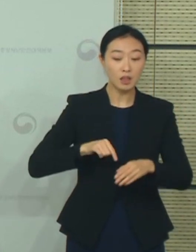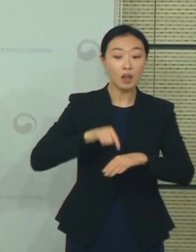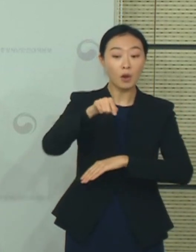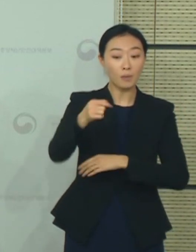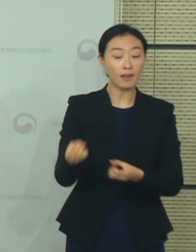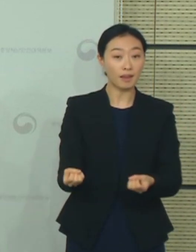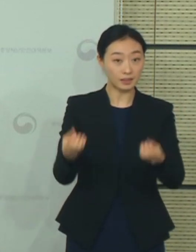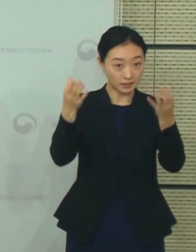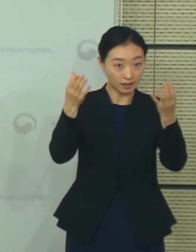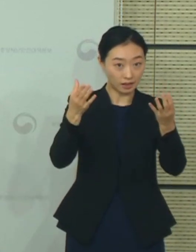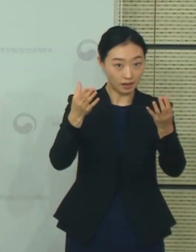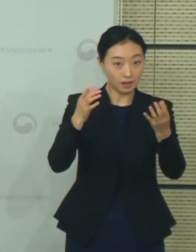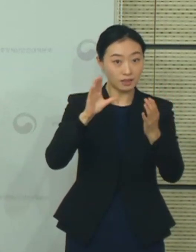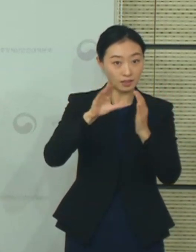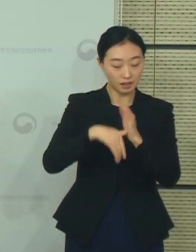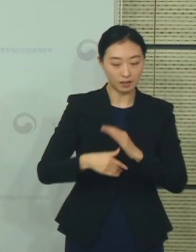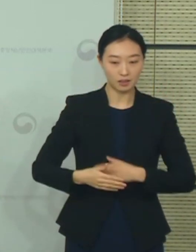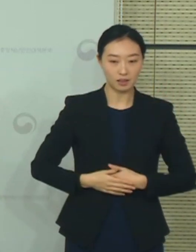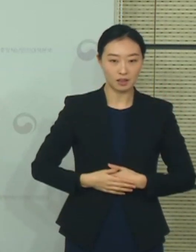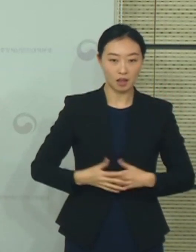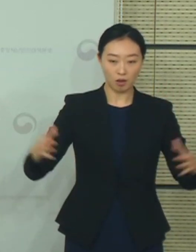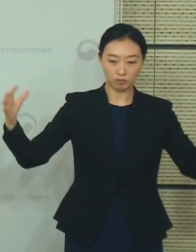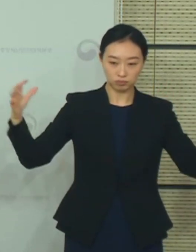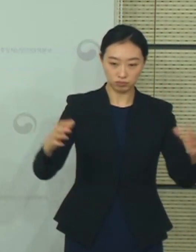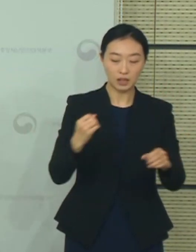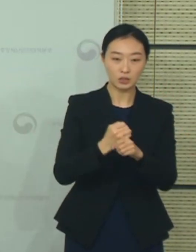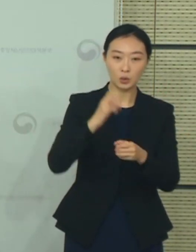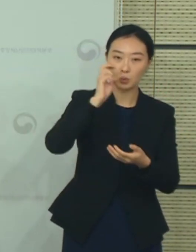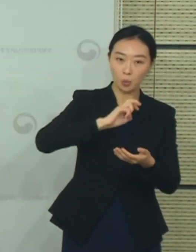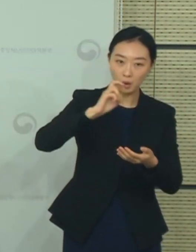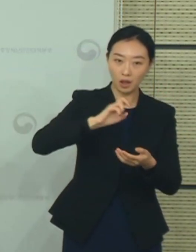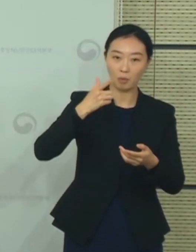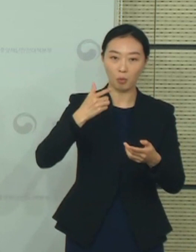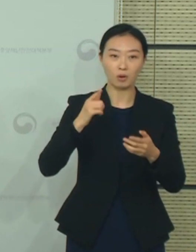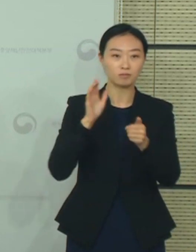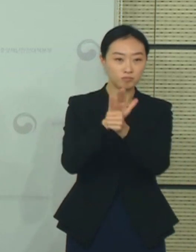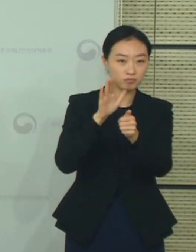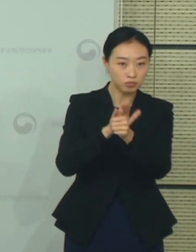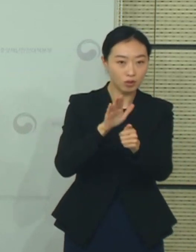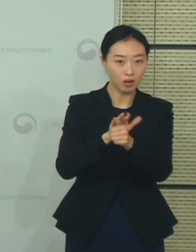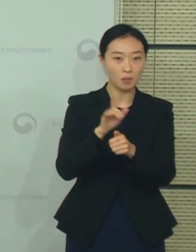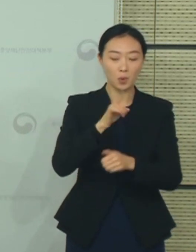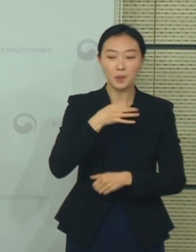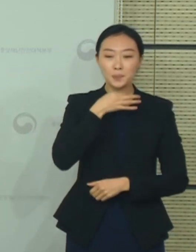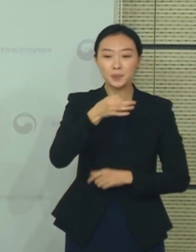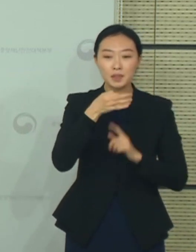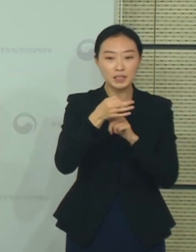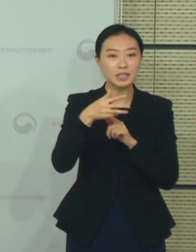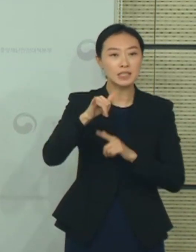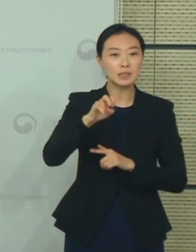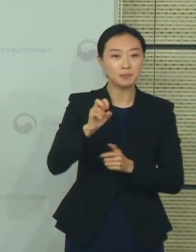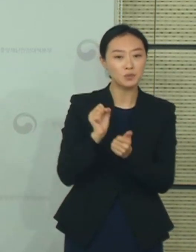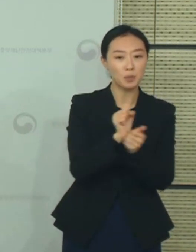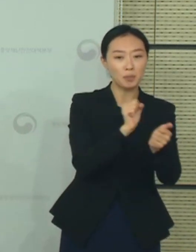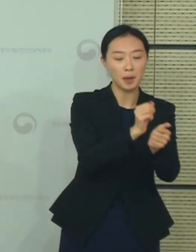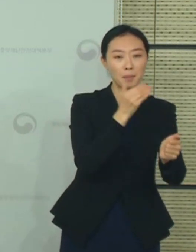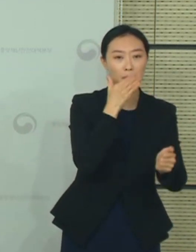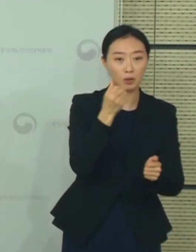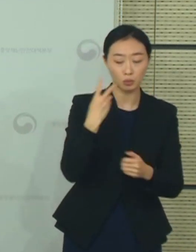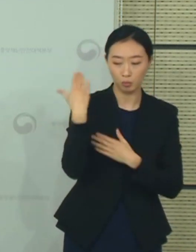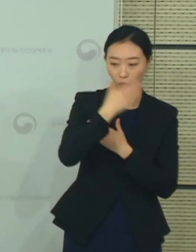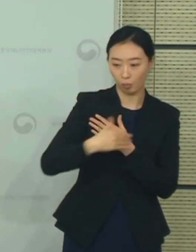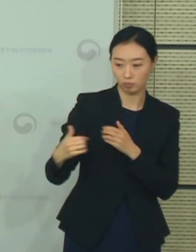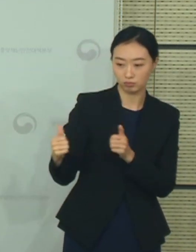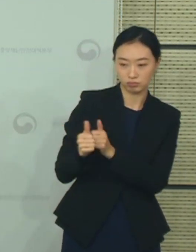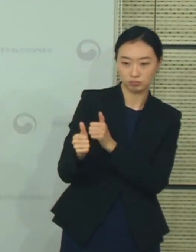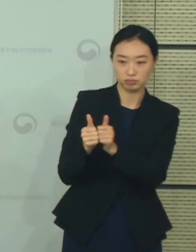행사의 경우 다수가 밀집하여 노래, 응원, 구호 등 비말 전파가 가능한 행위나 신체 접촉이 있을